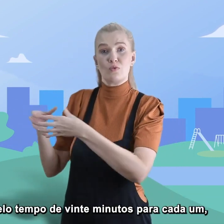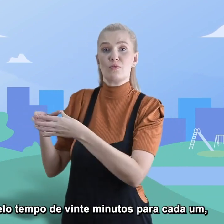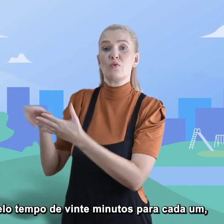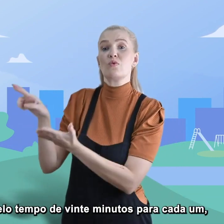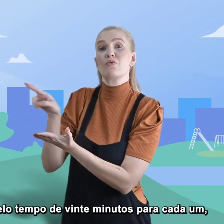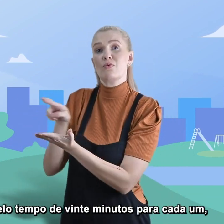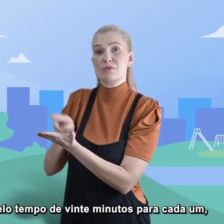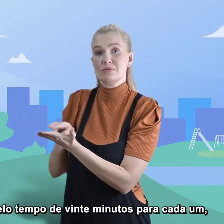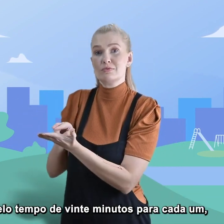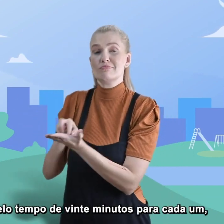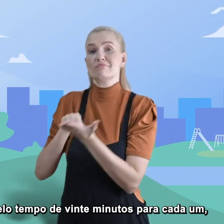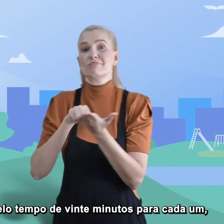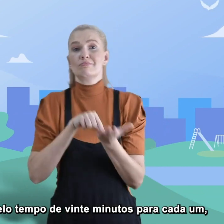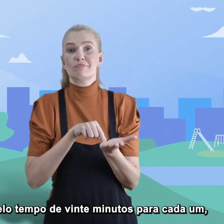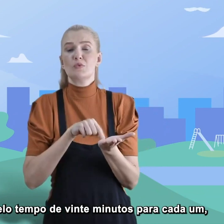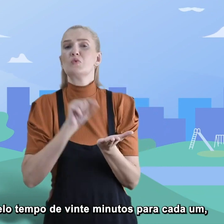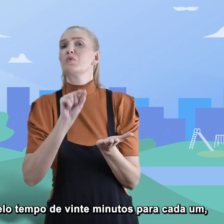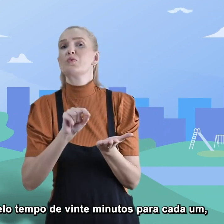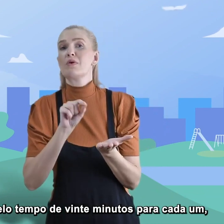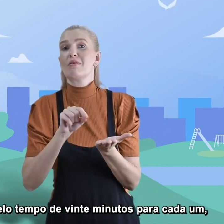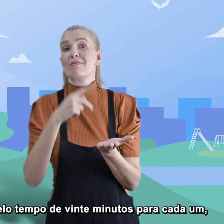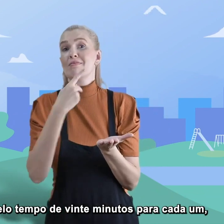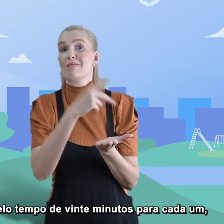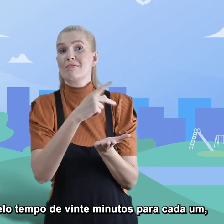pelo tempo de 20 minutos para cada um,